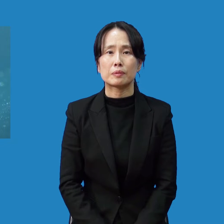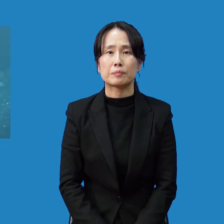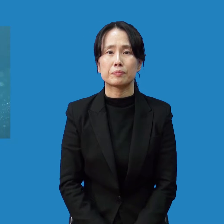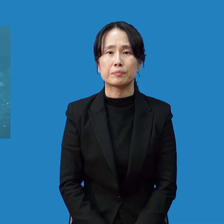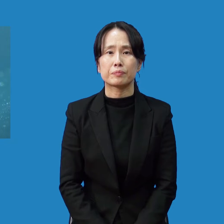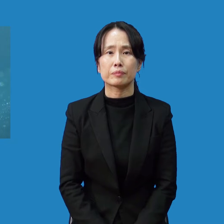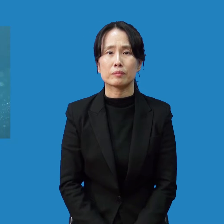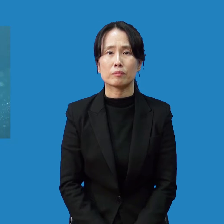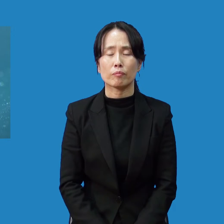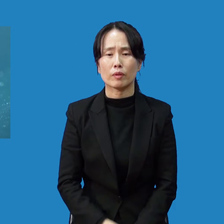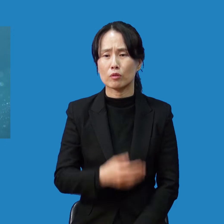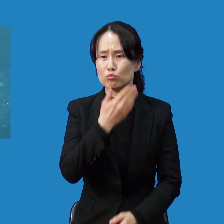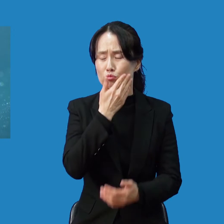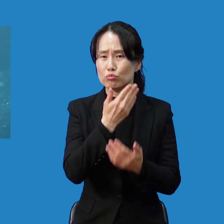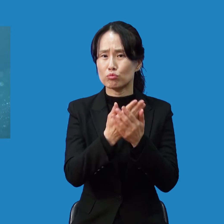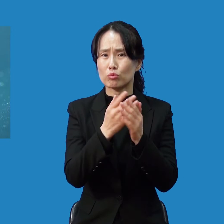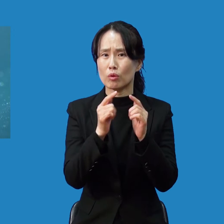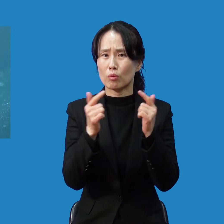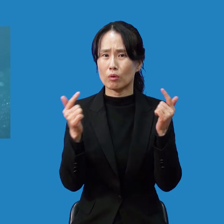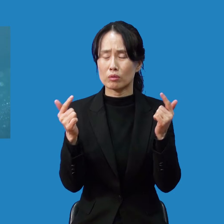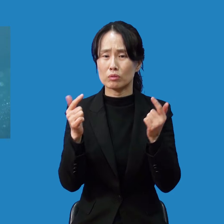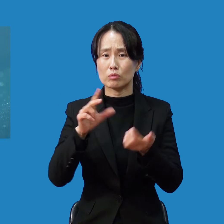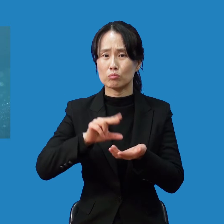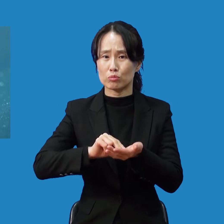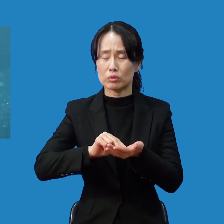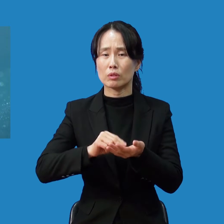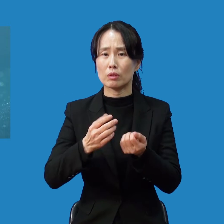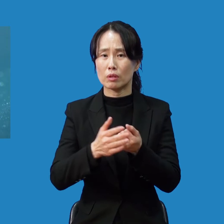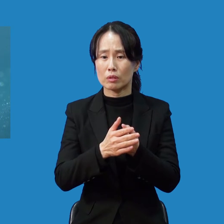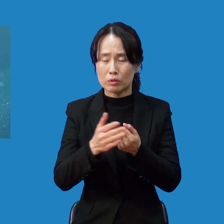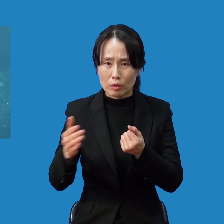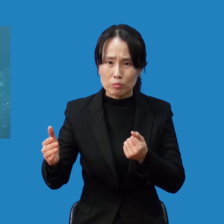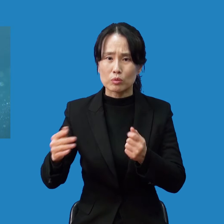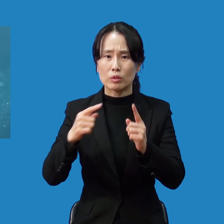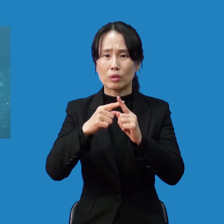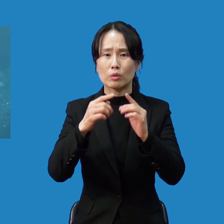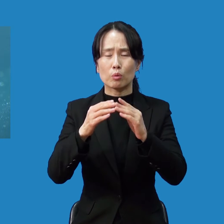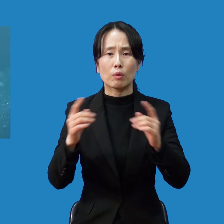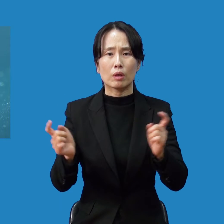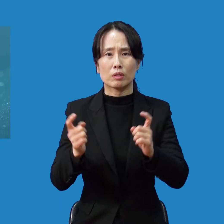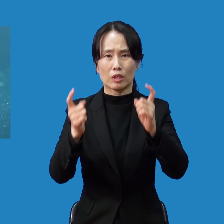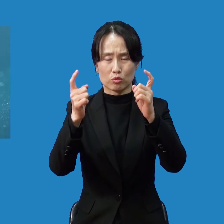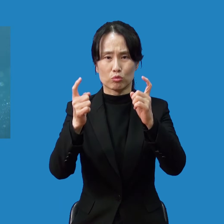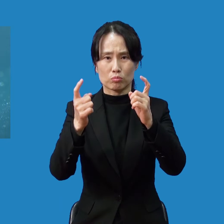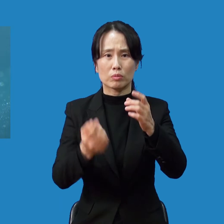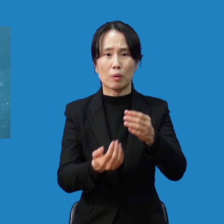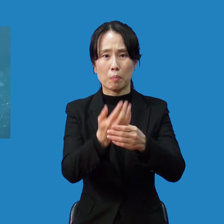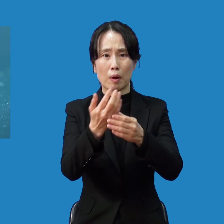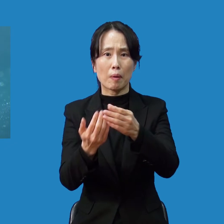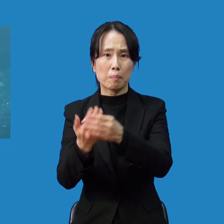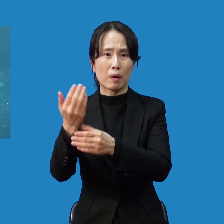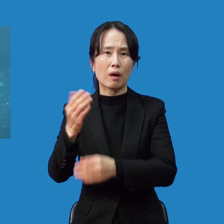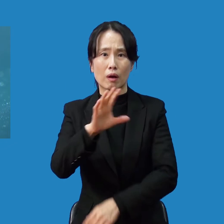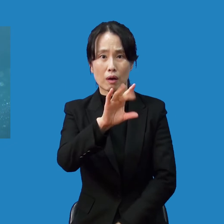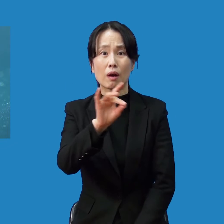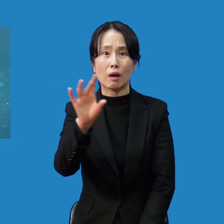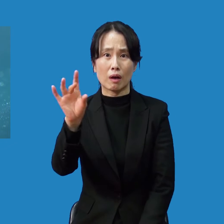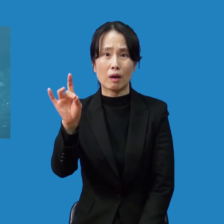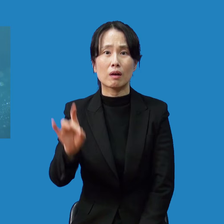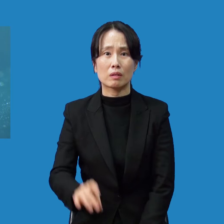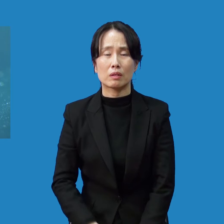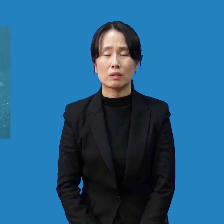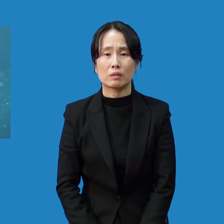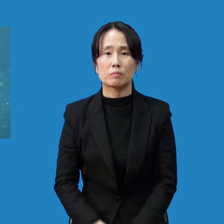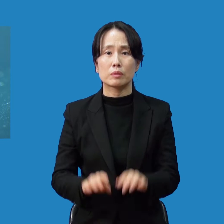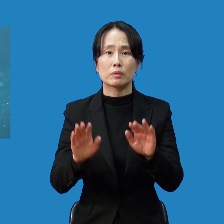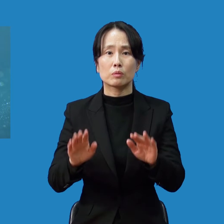그렇게 별로 중요하지 않은 문제 때문에 교회에 문제가 일어날 경우가 종종 있습니다. 오늘